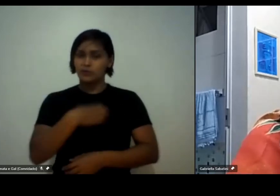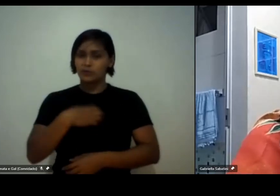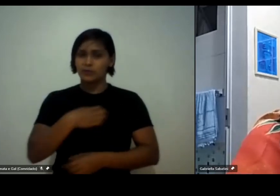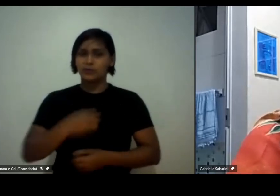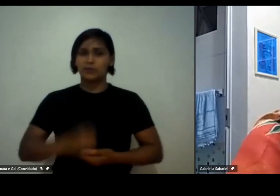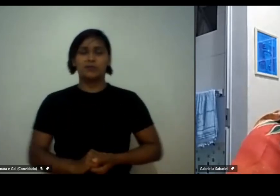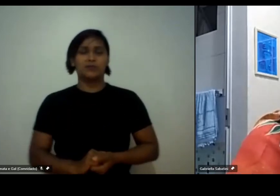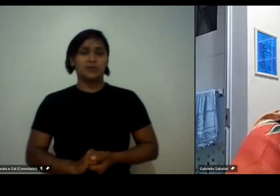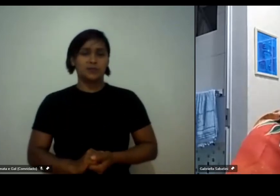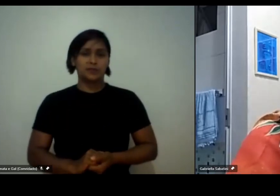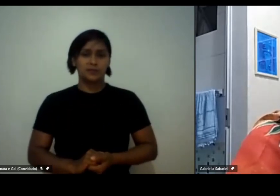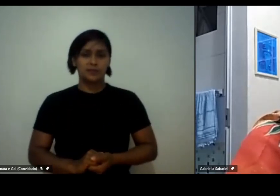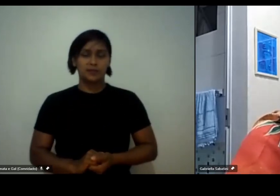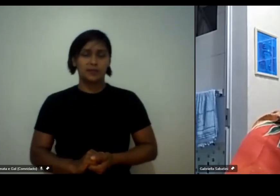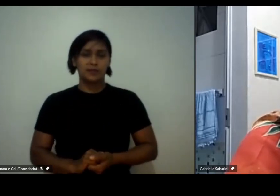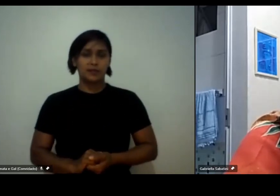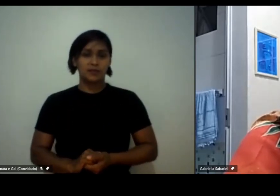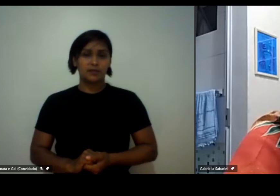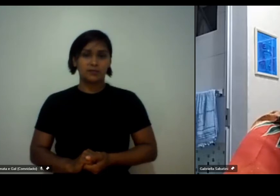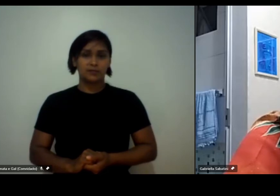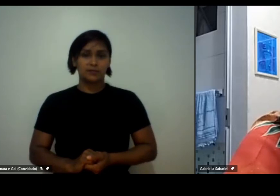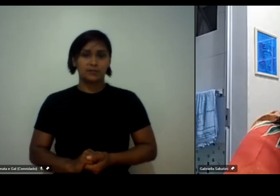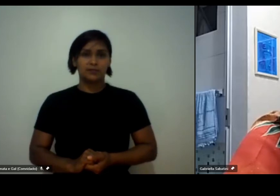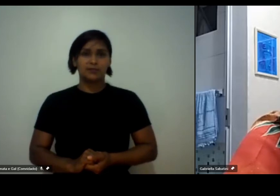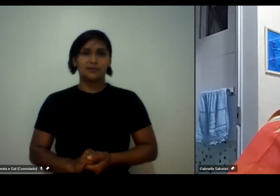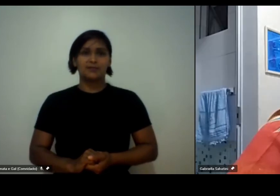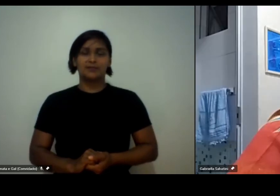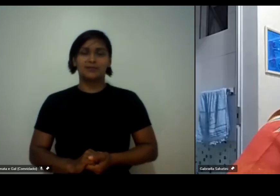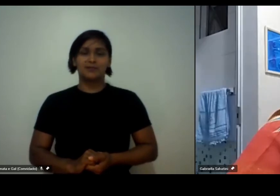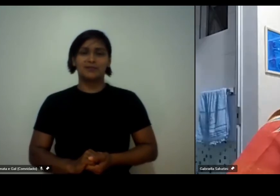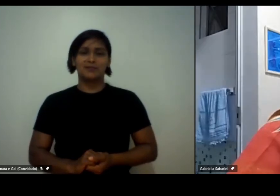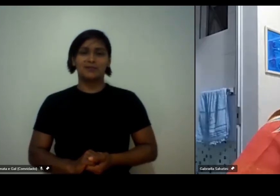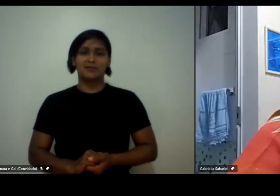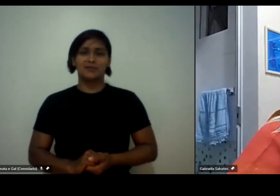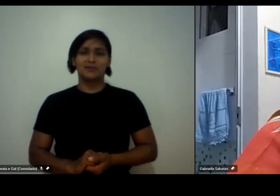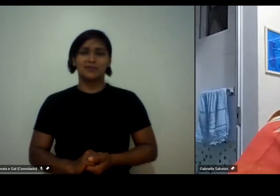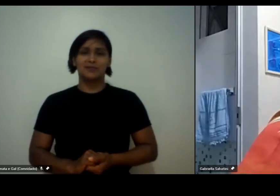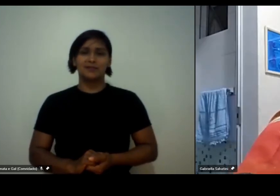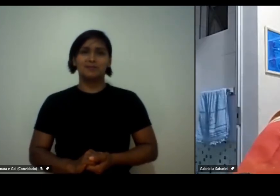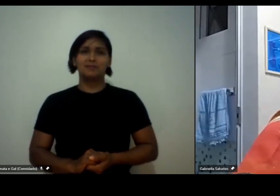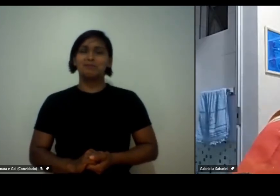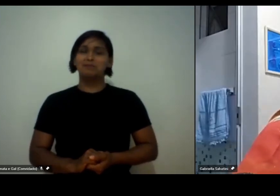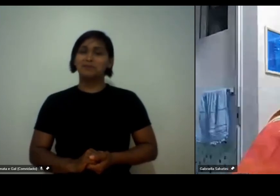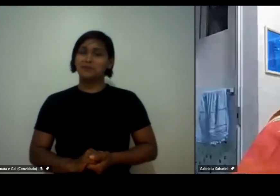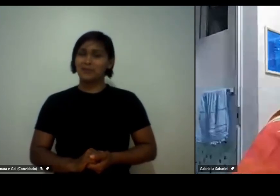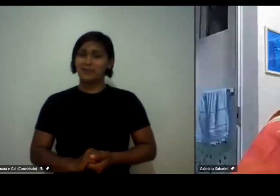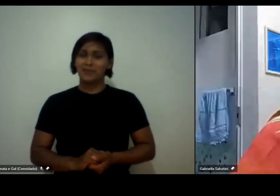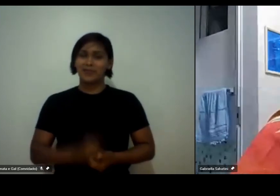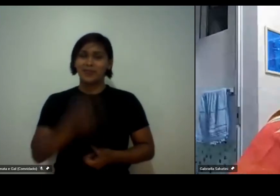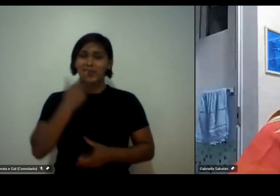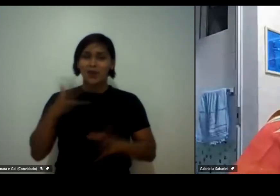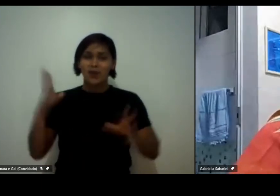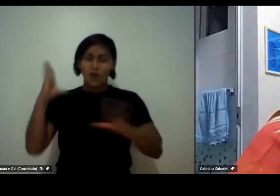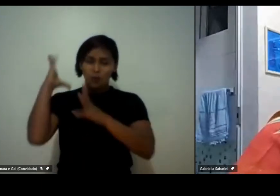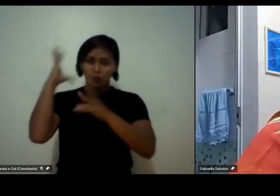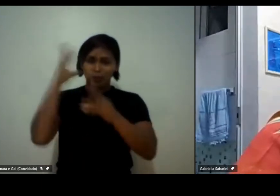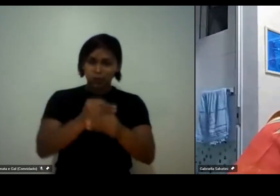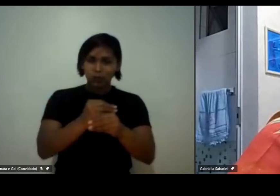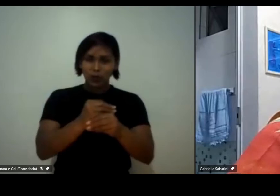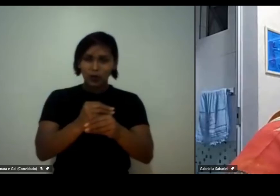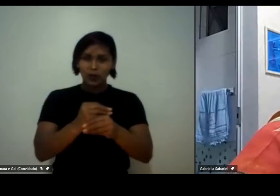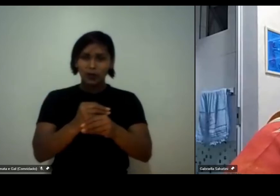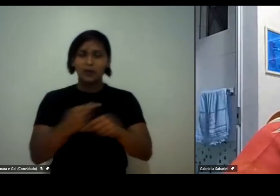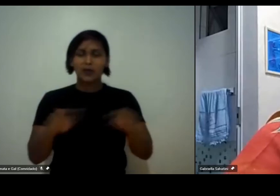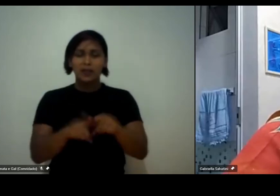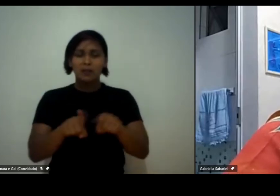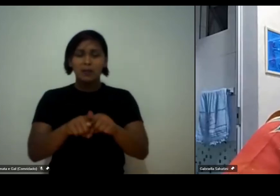O que é direito? Talvez era uma peça, cujo concreto os empurrava para cima com pressa de um